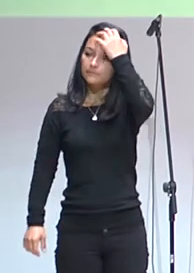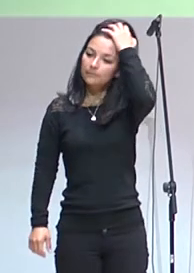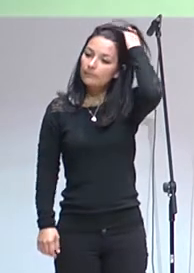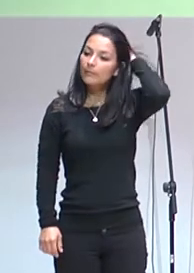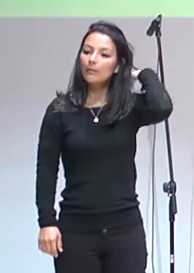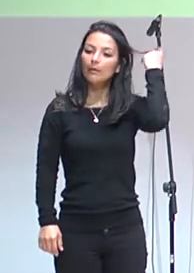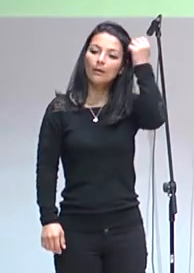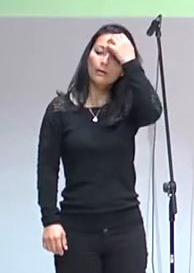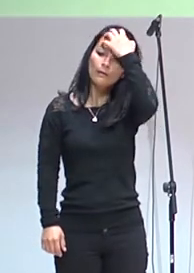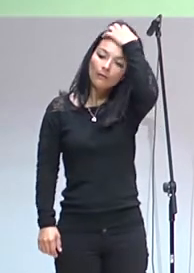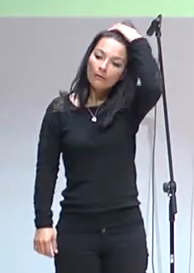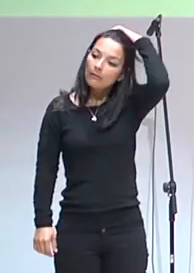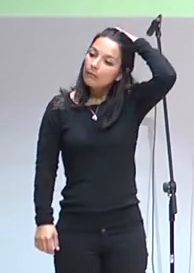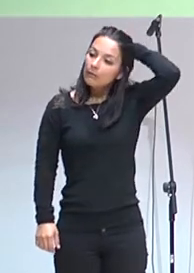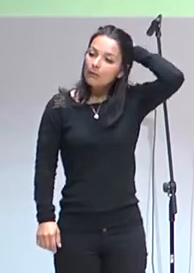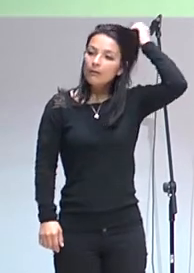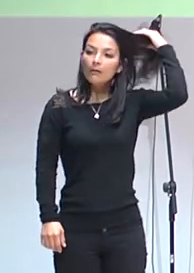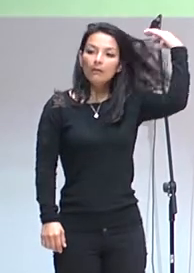Muchas gracias, Néstor.